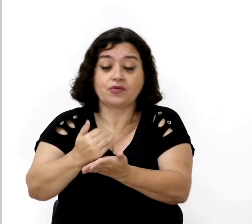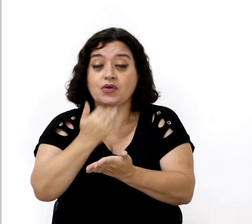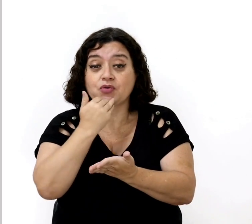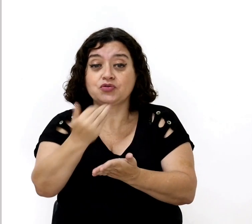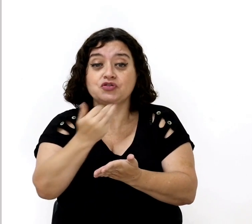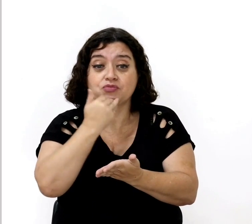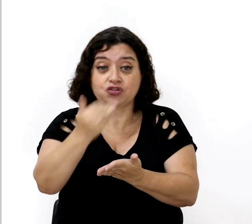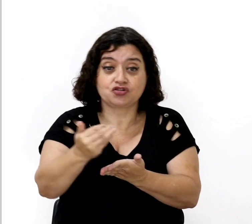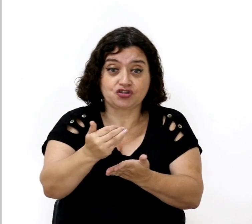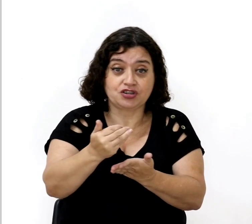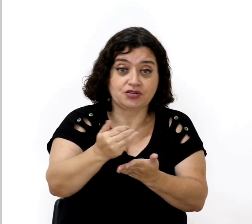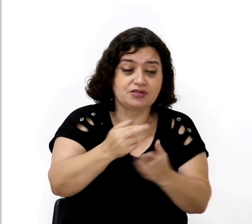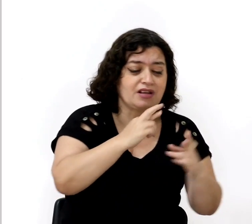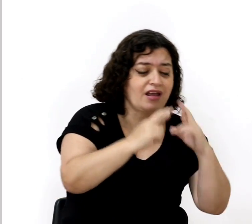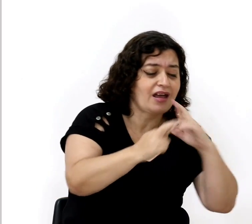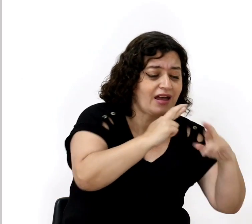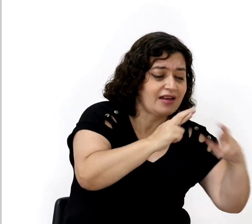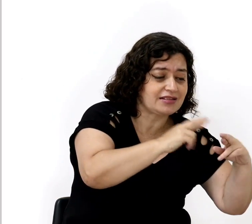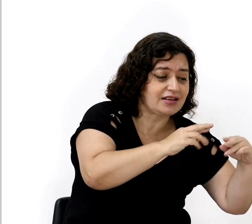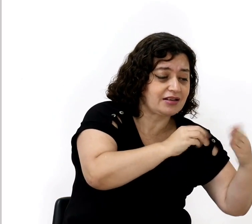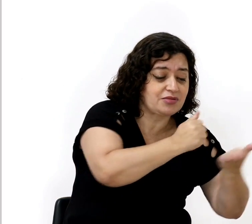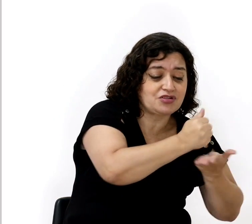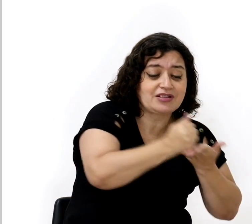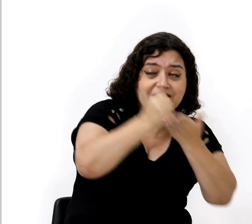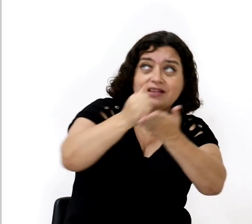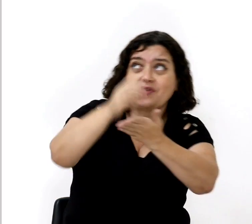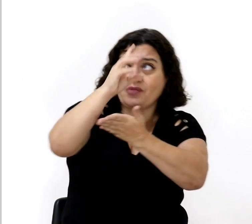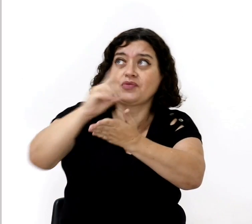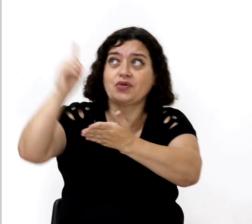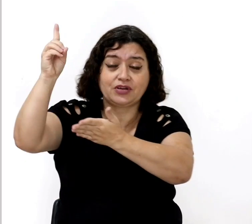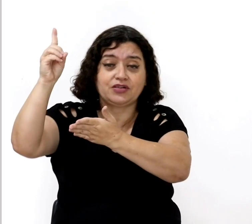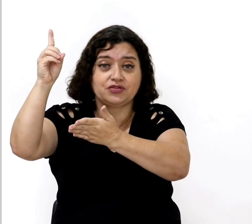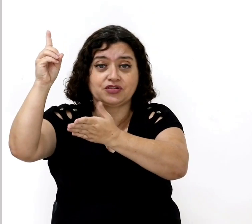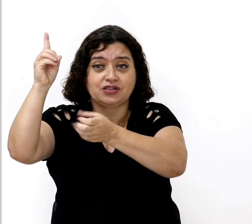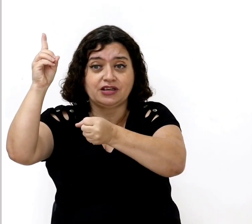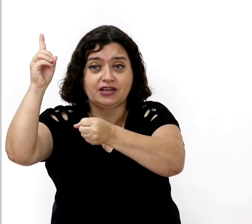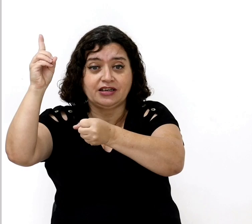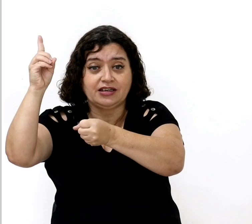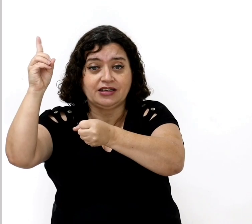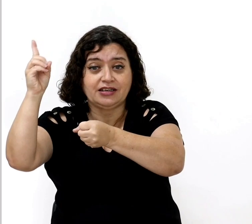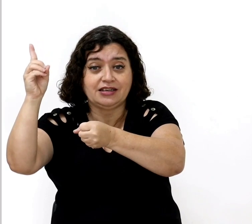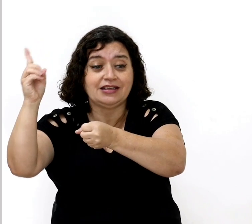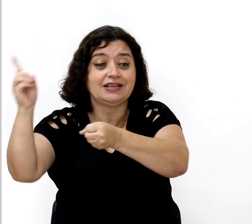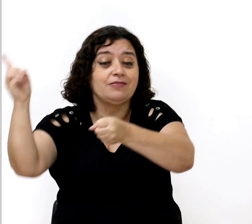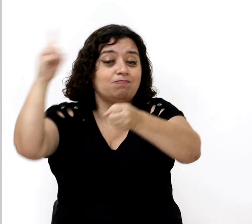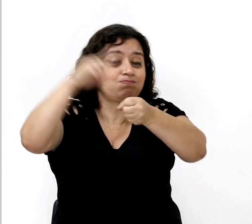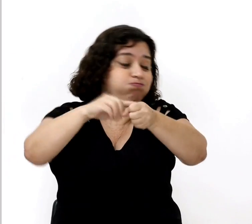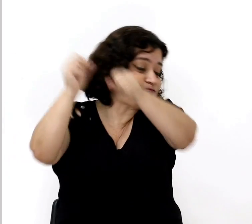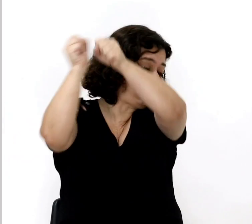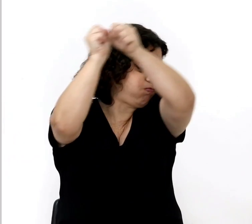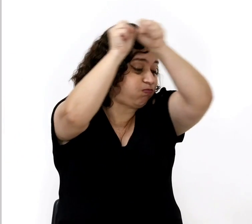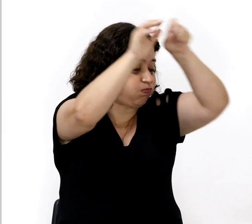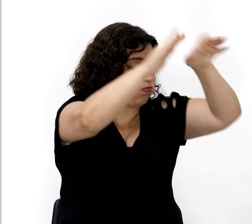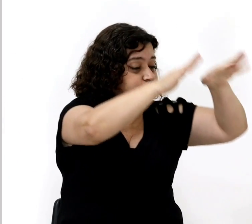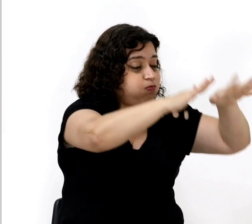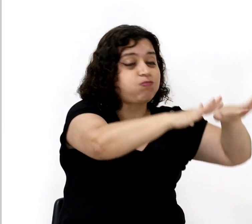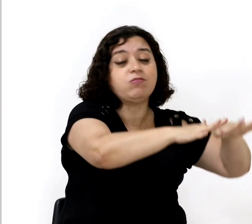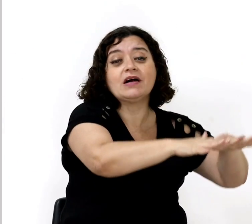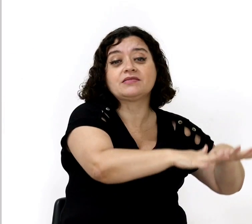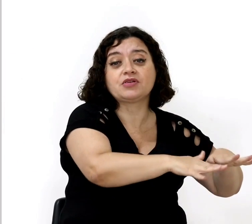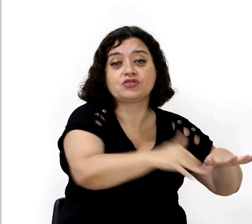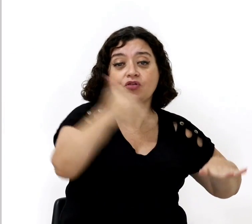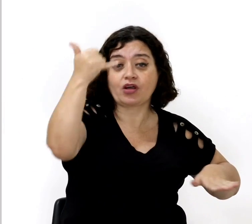os pedidos e as queixas do povo a Deus, e que trazia de Deus as bênçãos